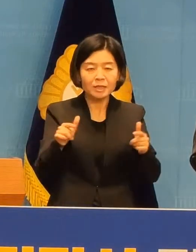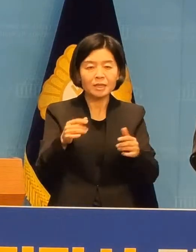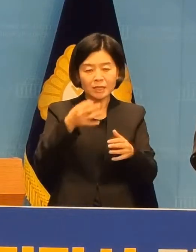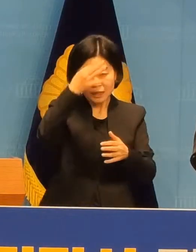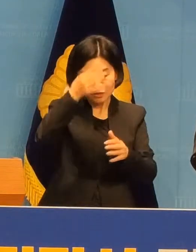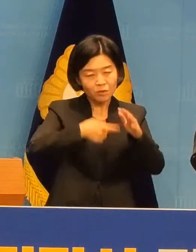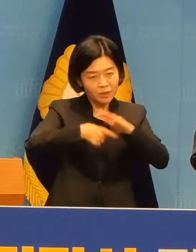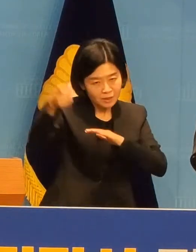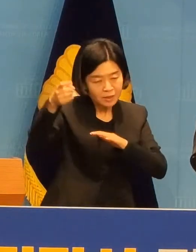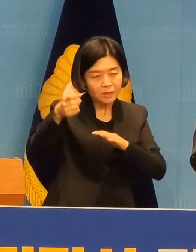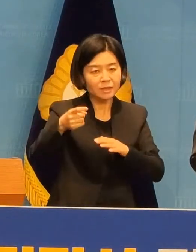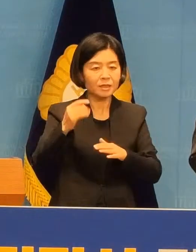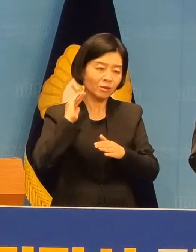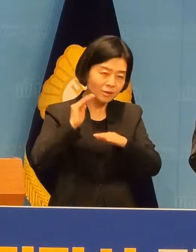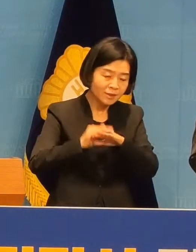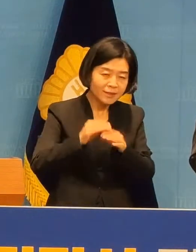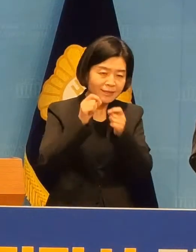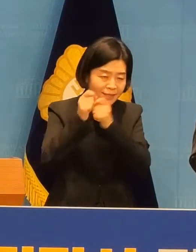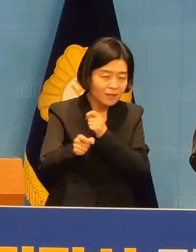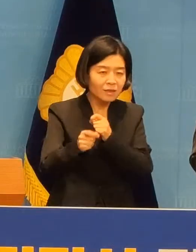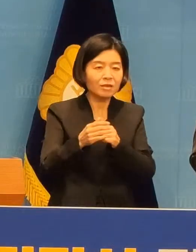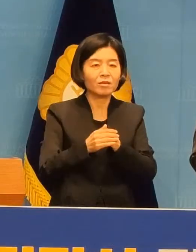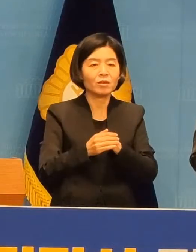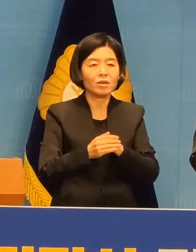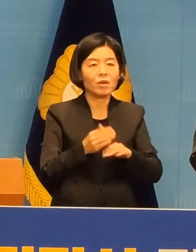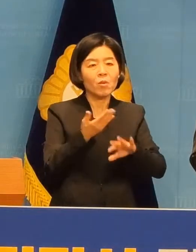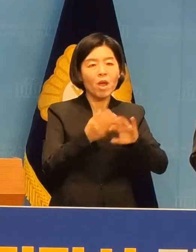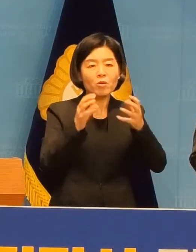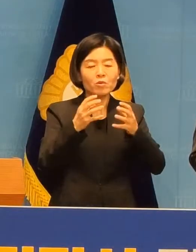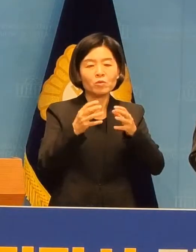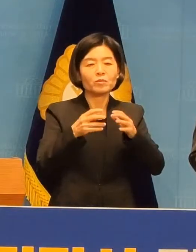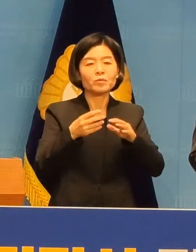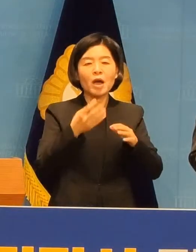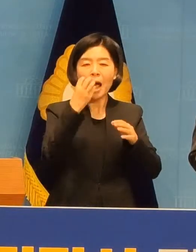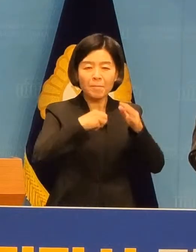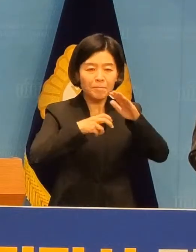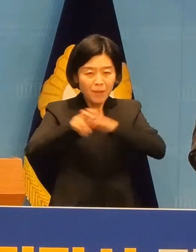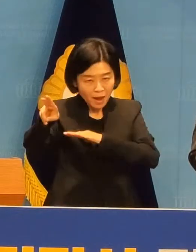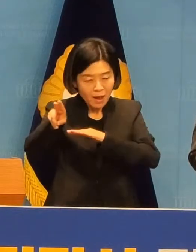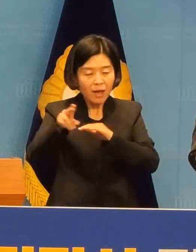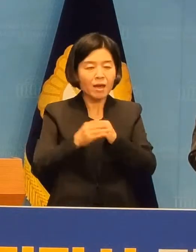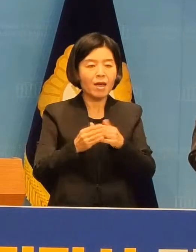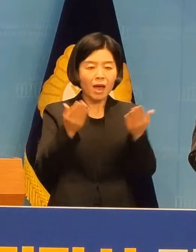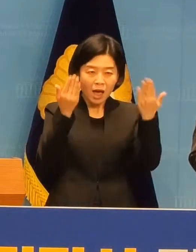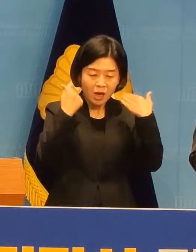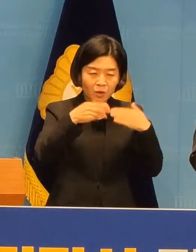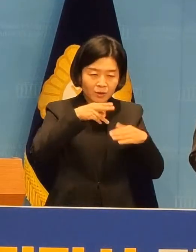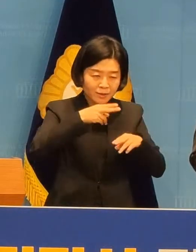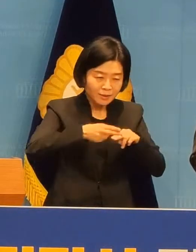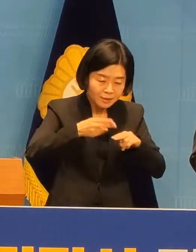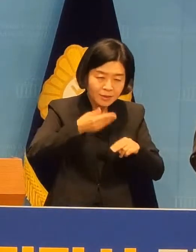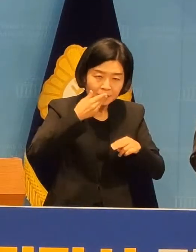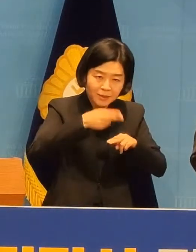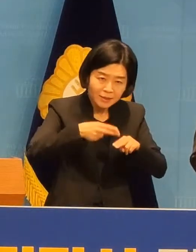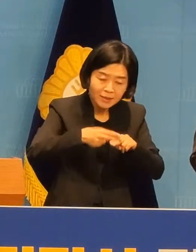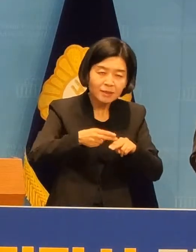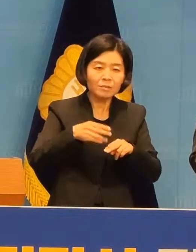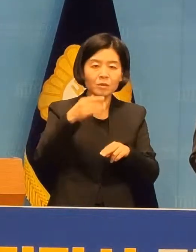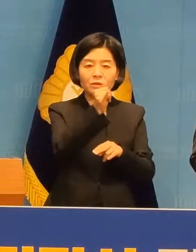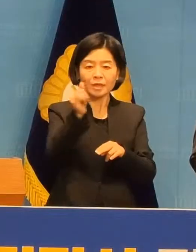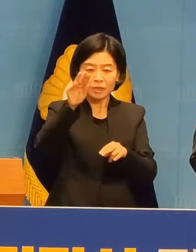사기, 외투기업, 택배가로사, 학교급식, 세종호텔, 고공농성까지